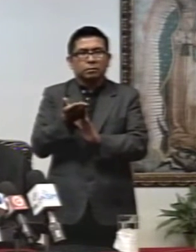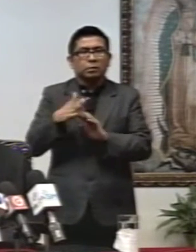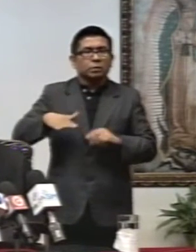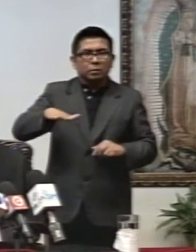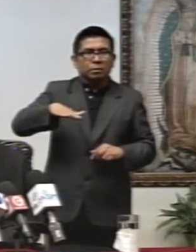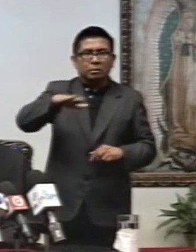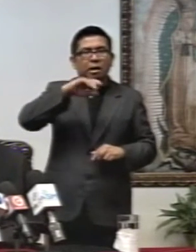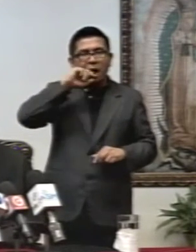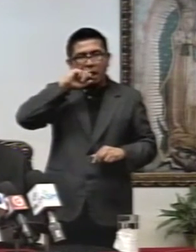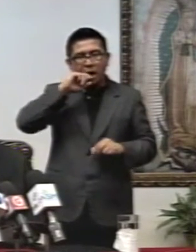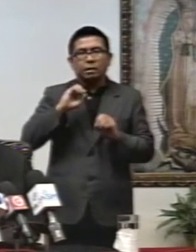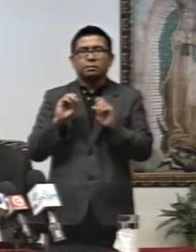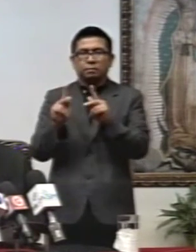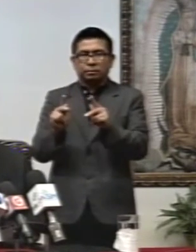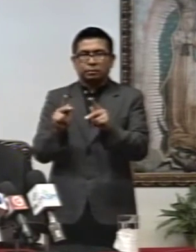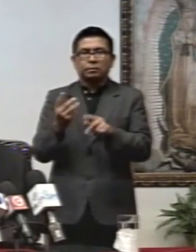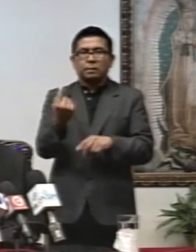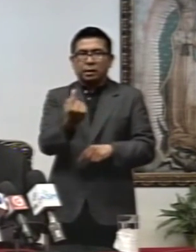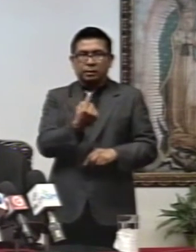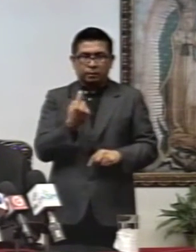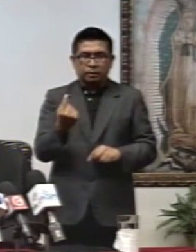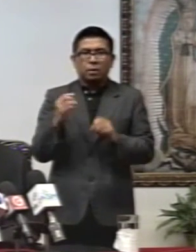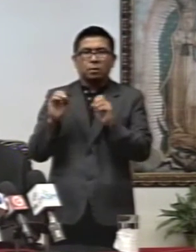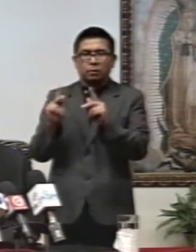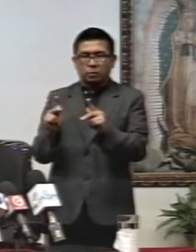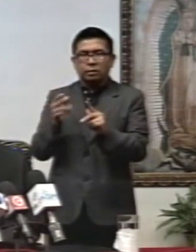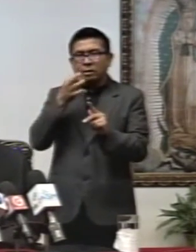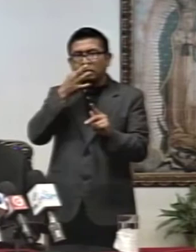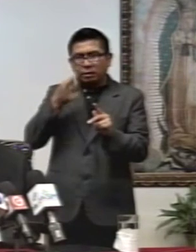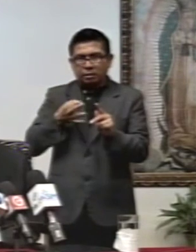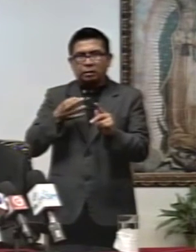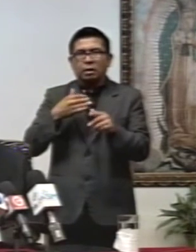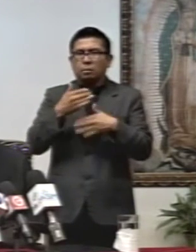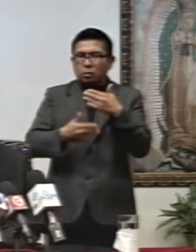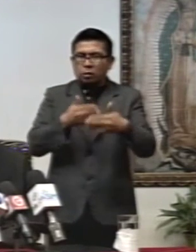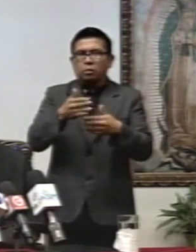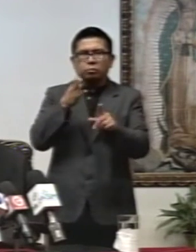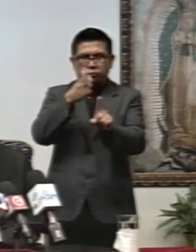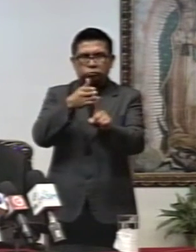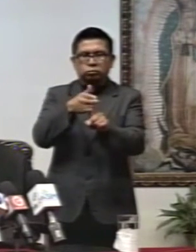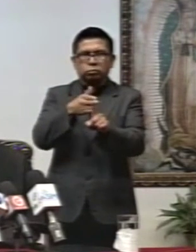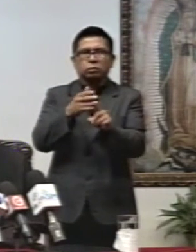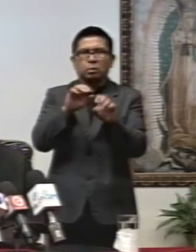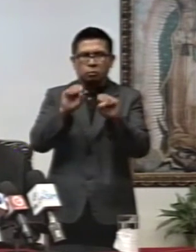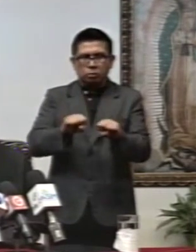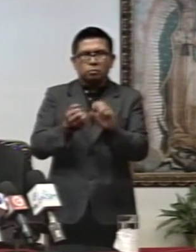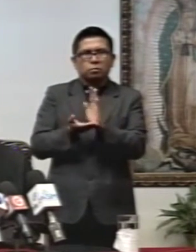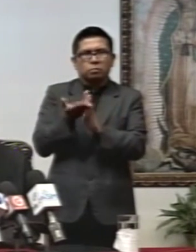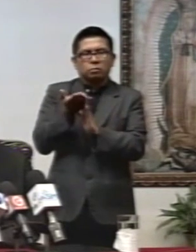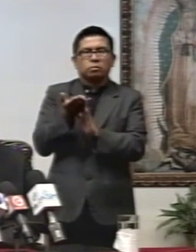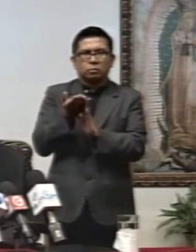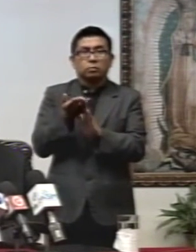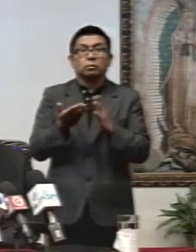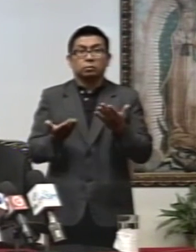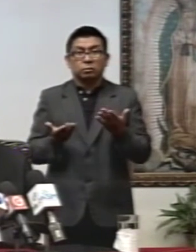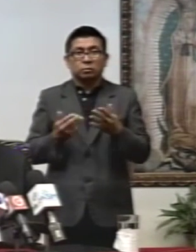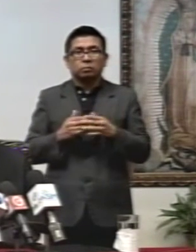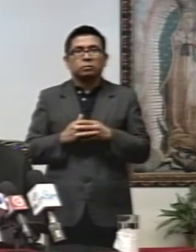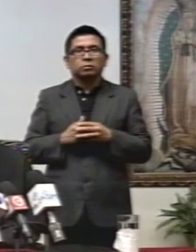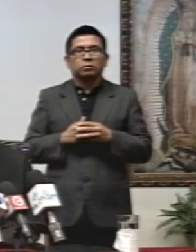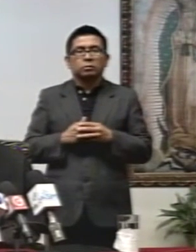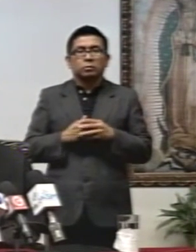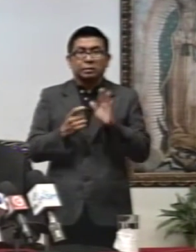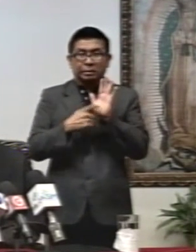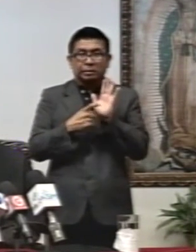zonas y ofrecer a las personas verdaderamente caminos viables de superación, porque esto tiene que